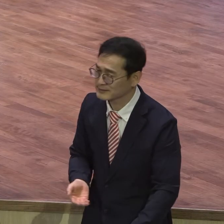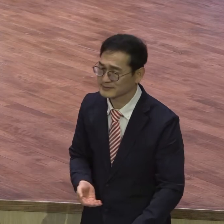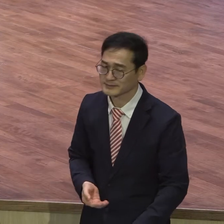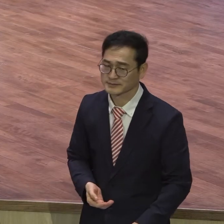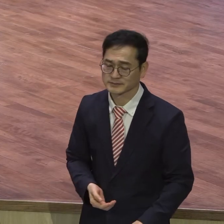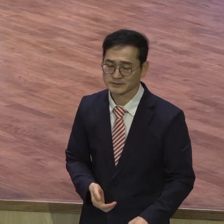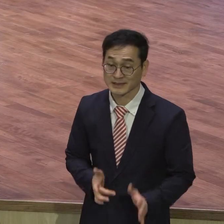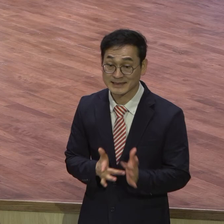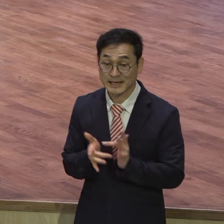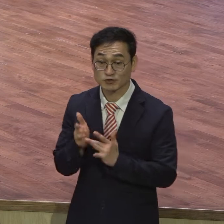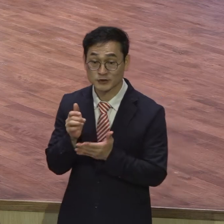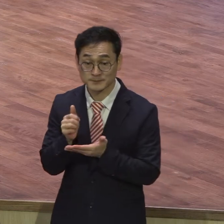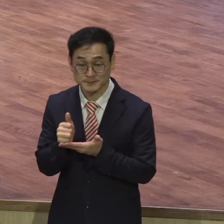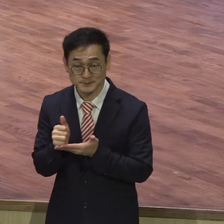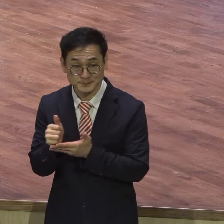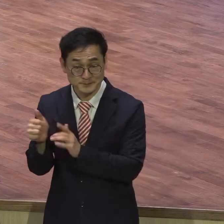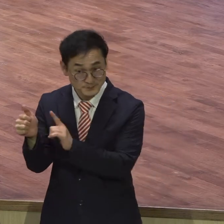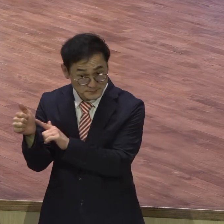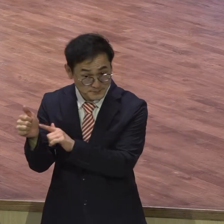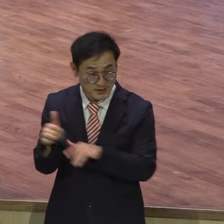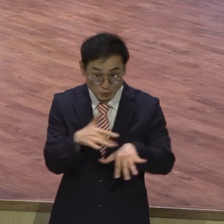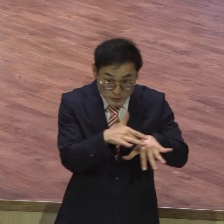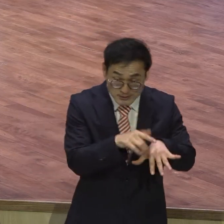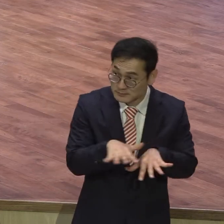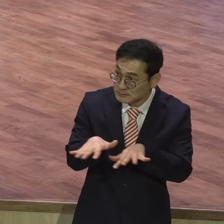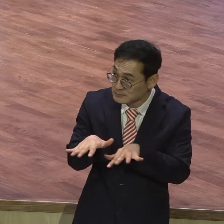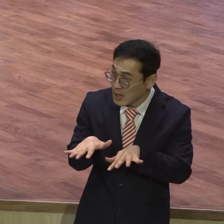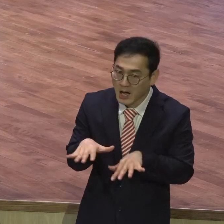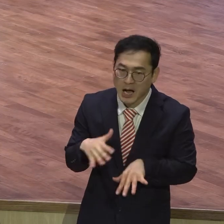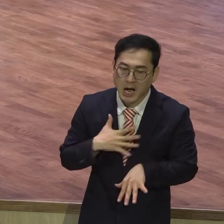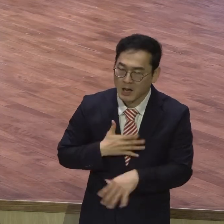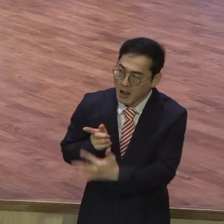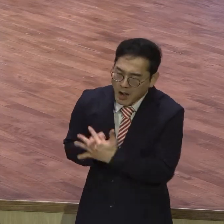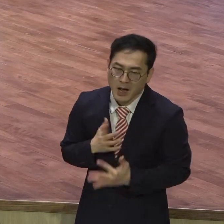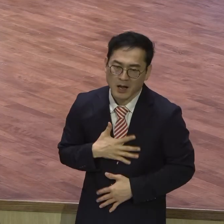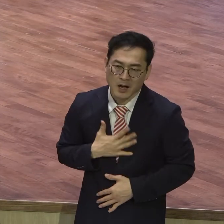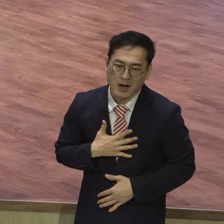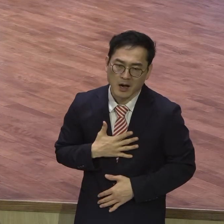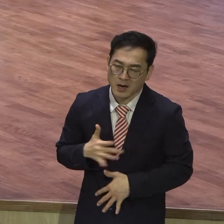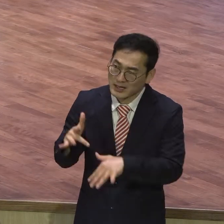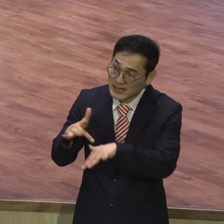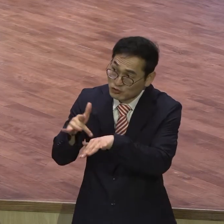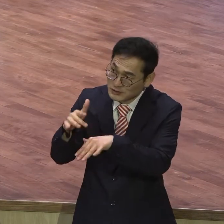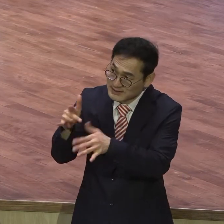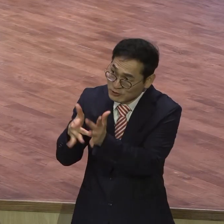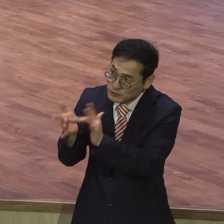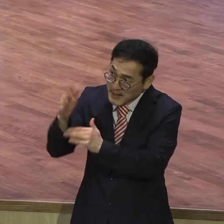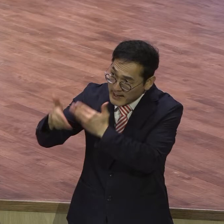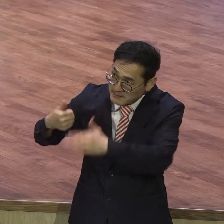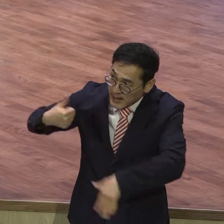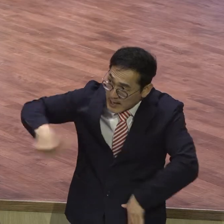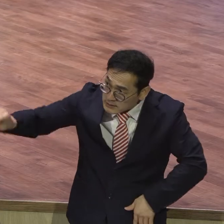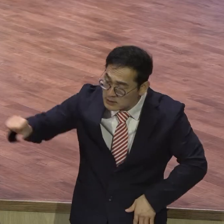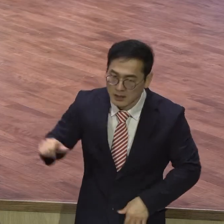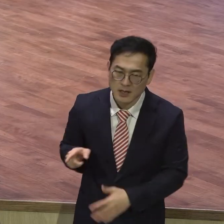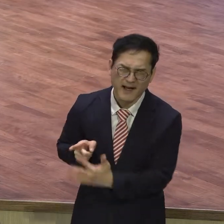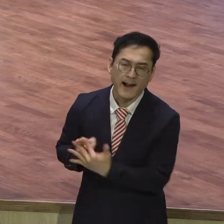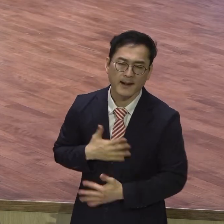예수님에 대해서 귀신이 귀신같이 그렇게 말을 하잖아요 하나님의